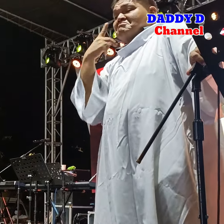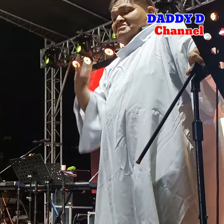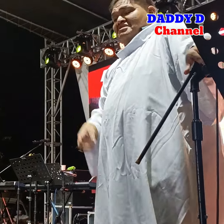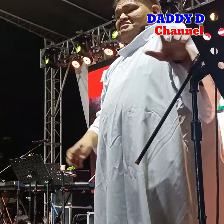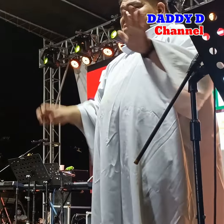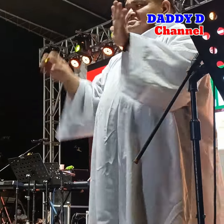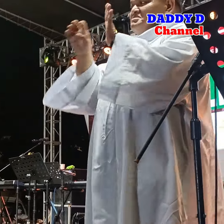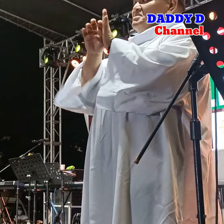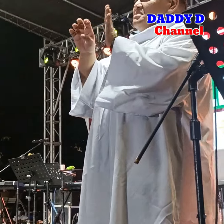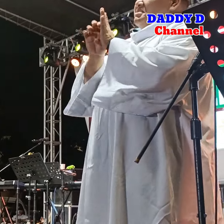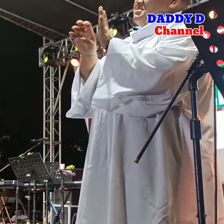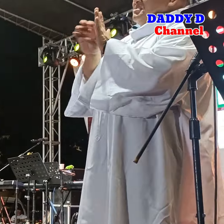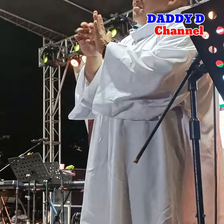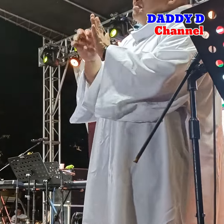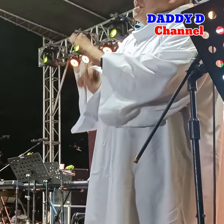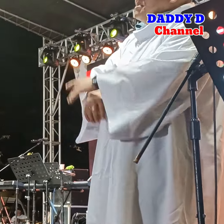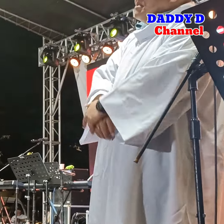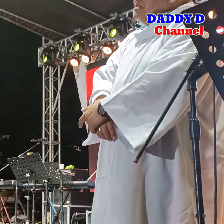Halimbawa sa housing.